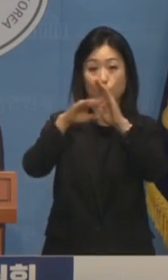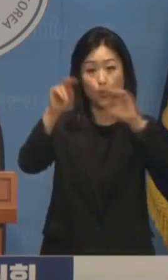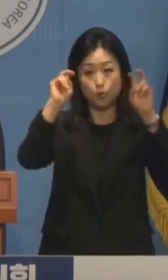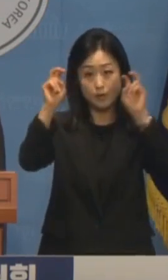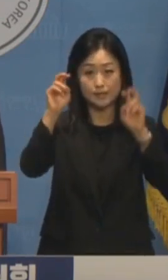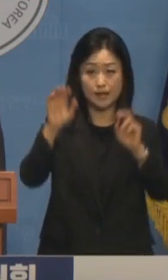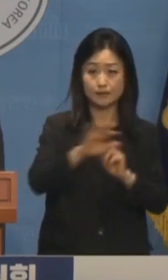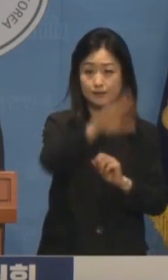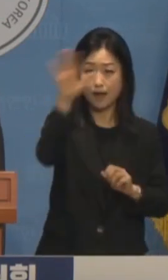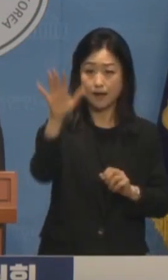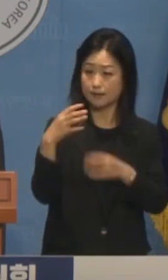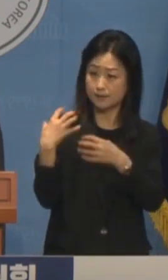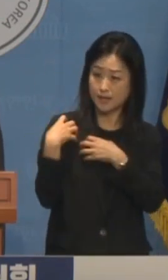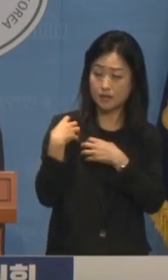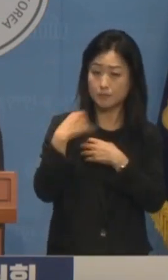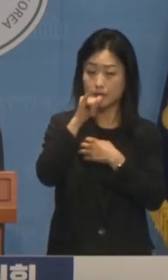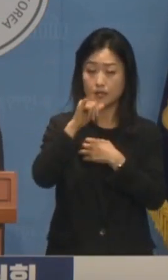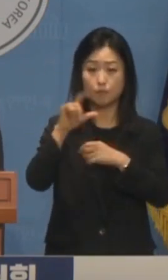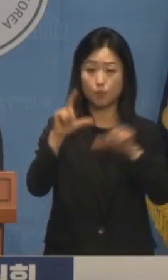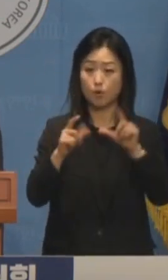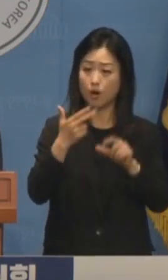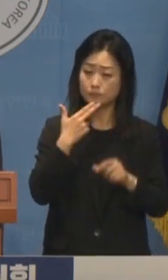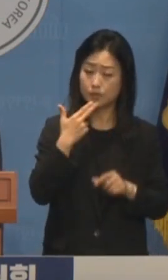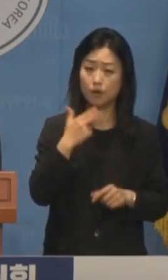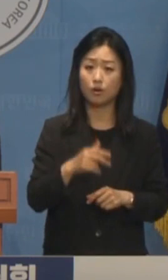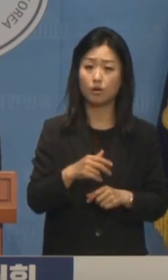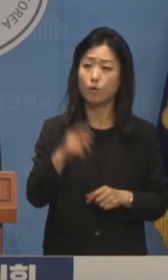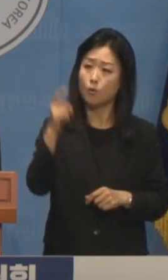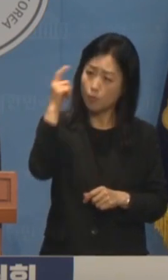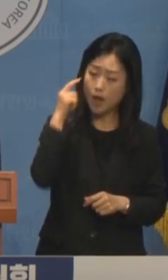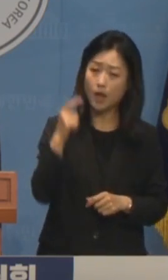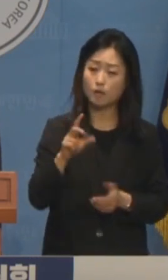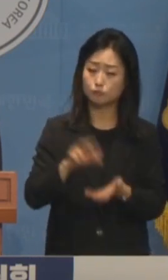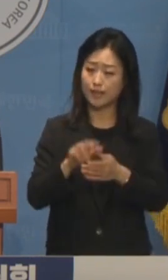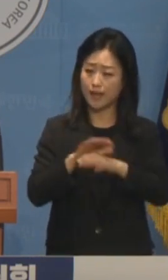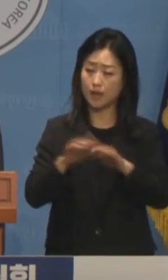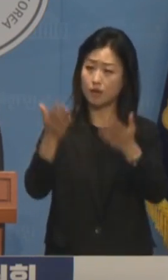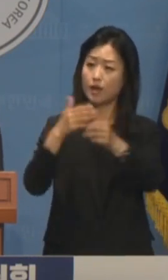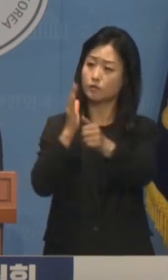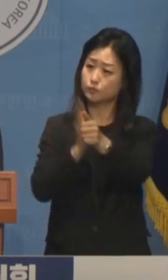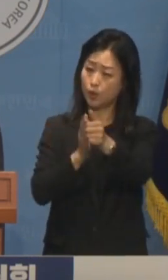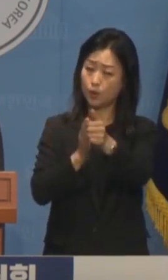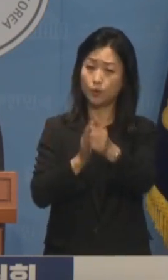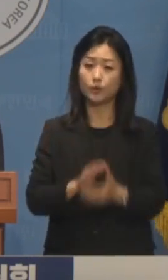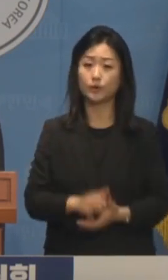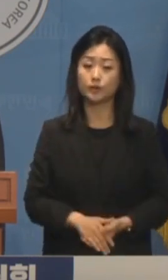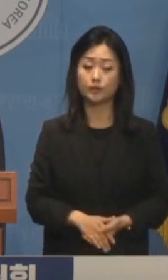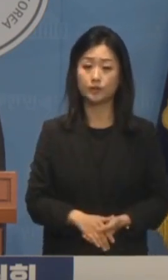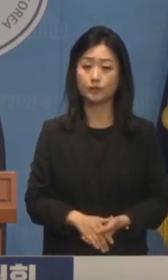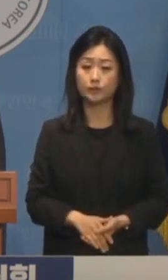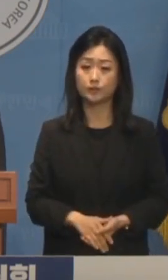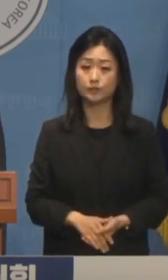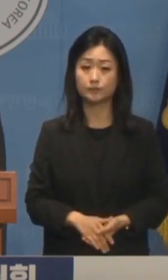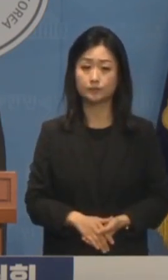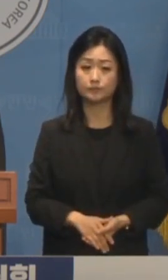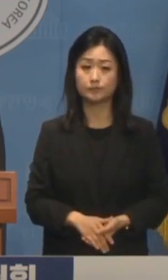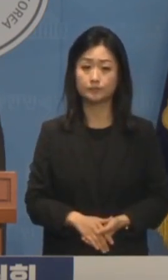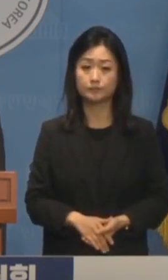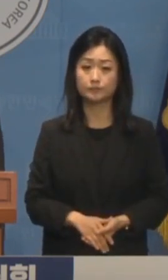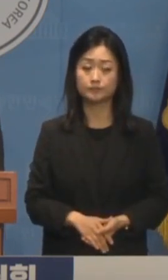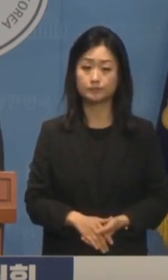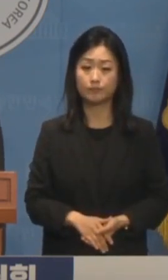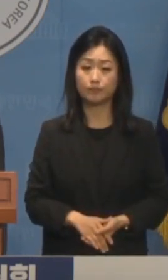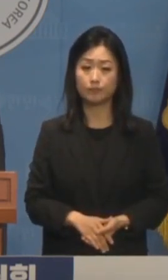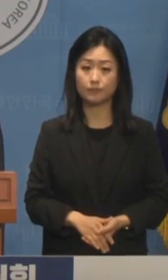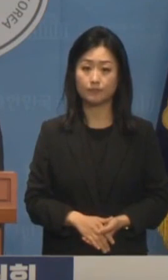공공기관들은 책임감 있는 자세로 이 사태를 해결해 주시기를 진심으로 부탁드리고